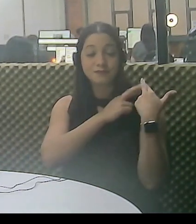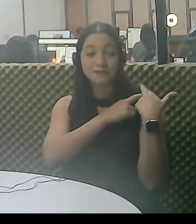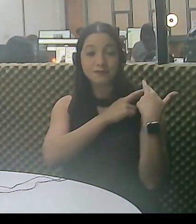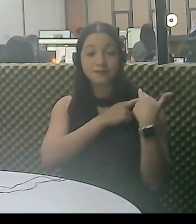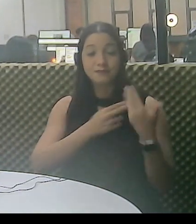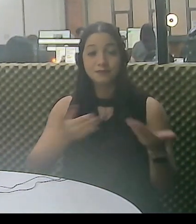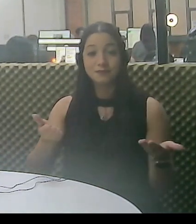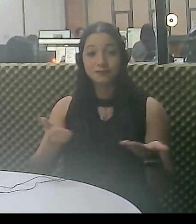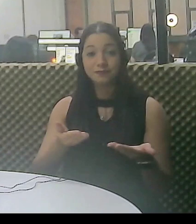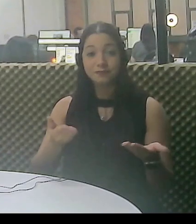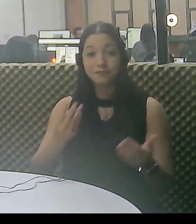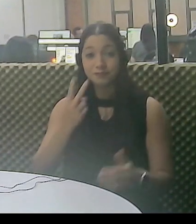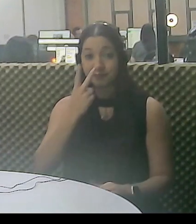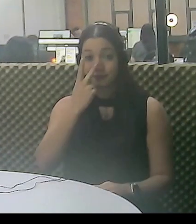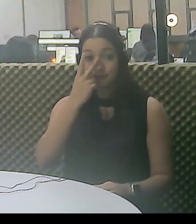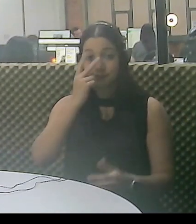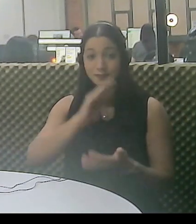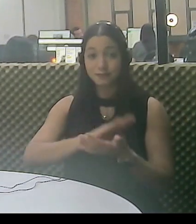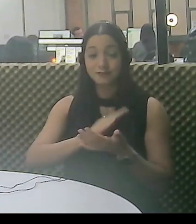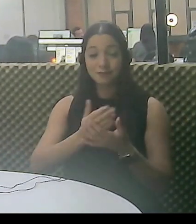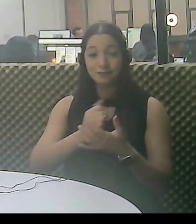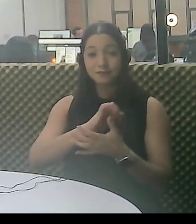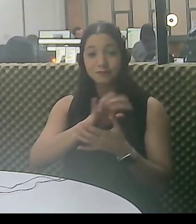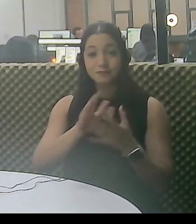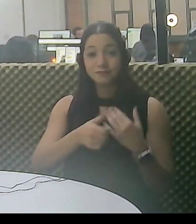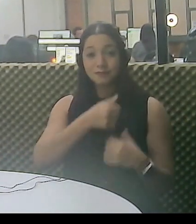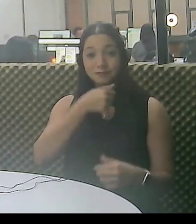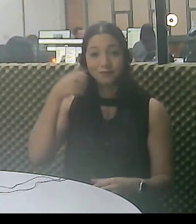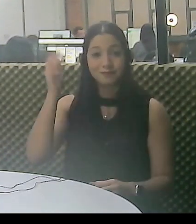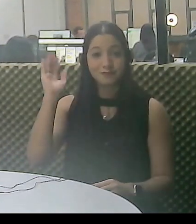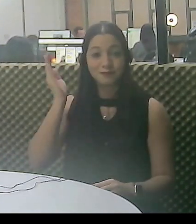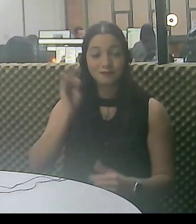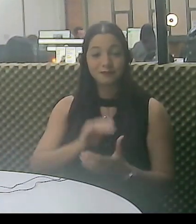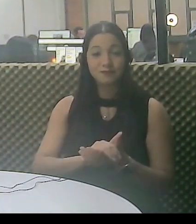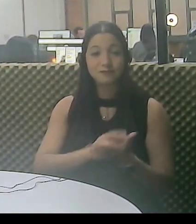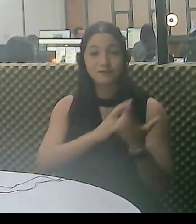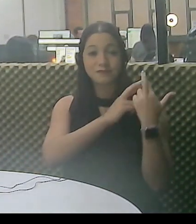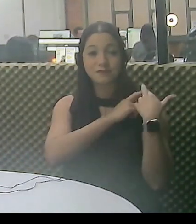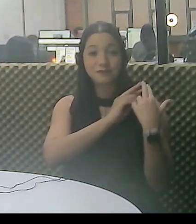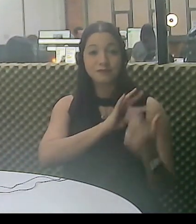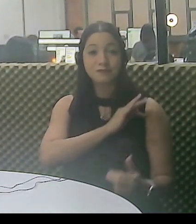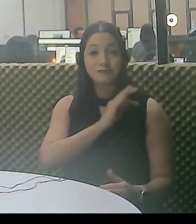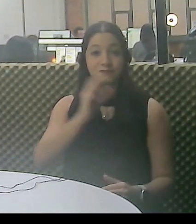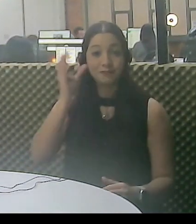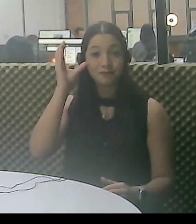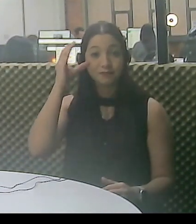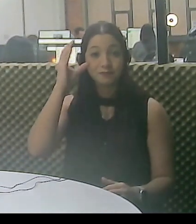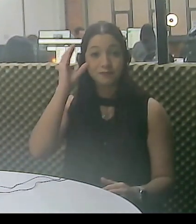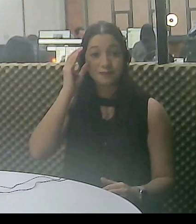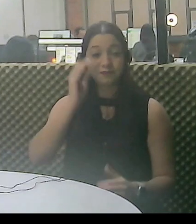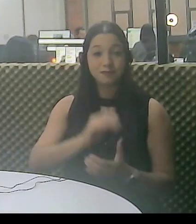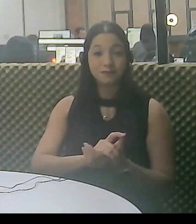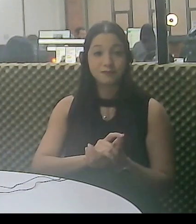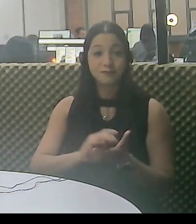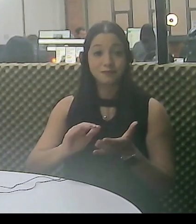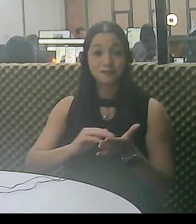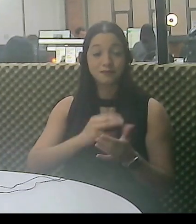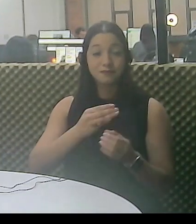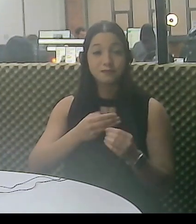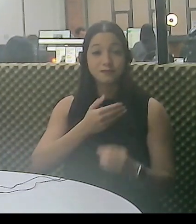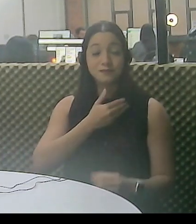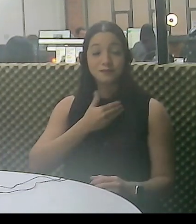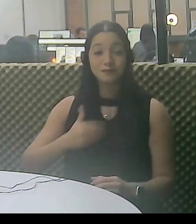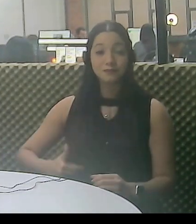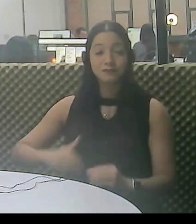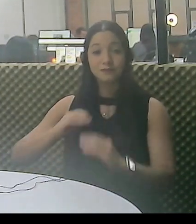Jornalista responsável pela edição, Vanessa Gianotti. Tradução em Libras, Amanda Valentim. Responsável técnico, Cristiano Silva.